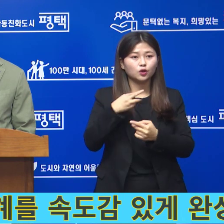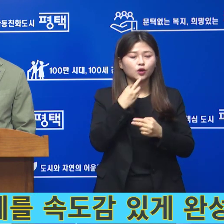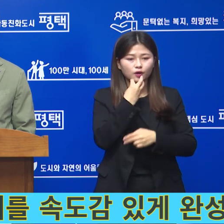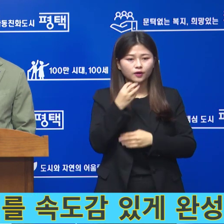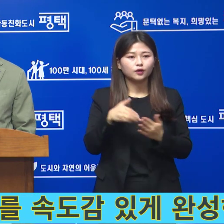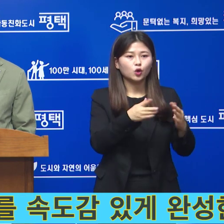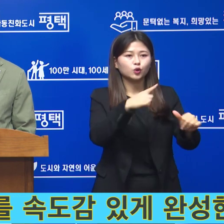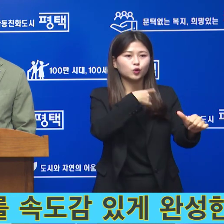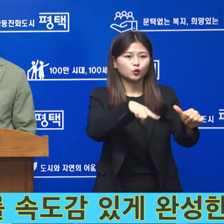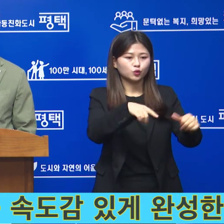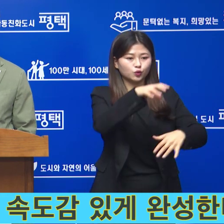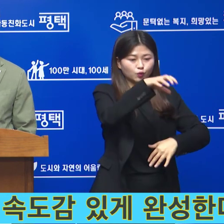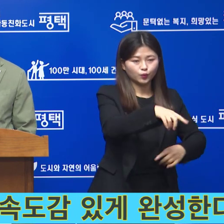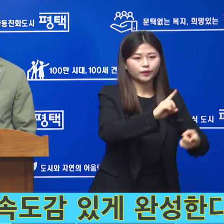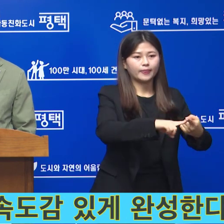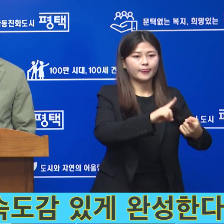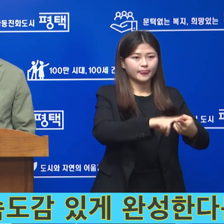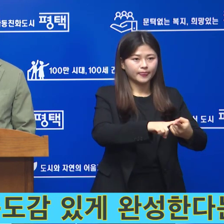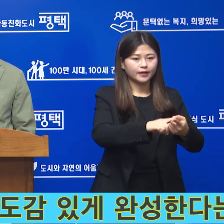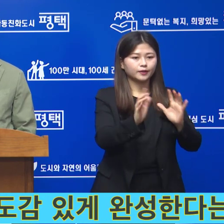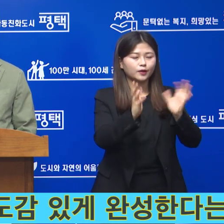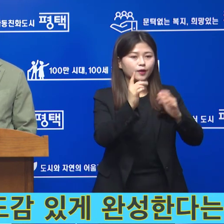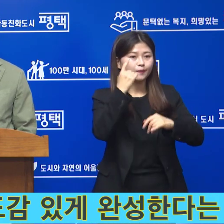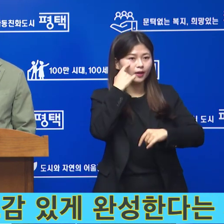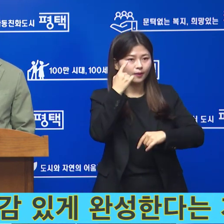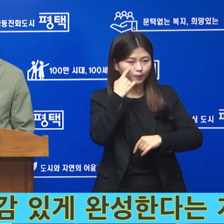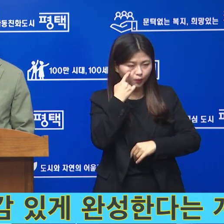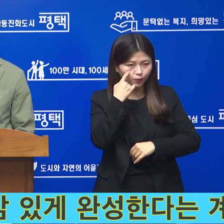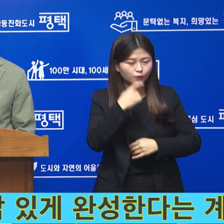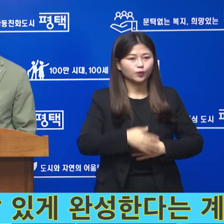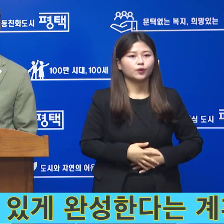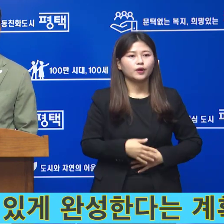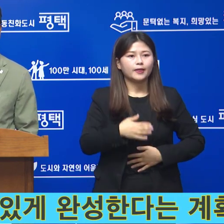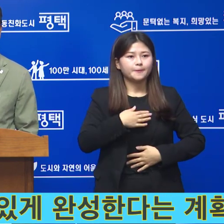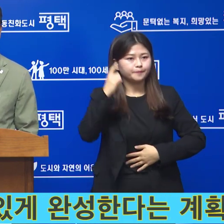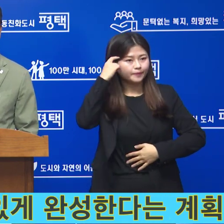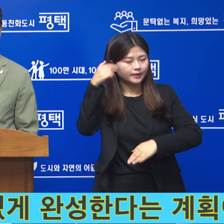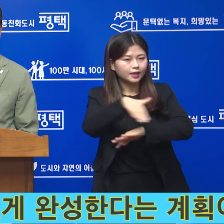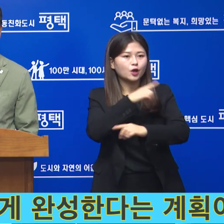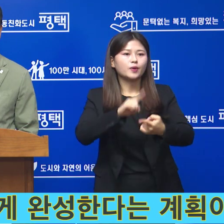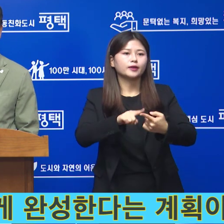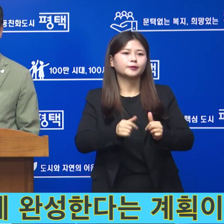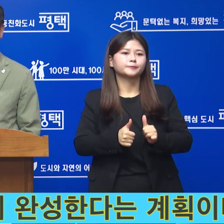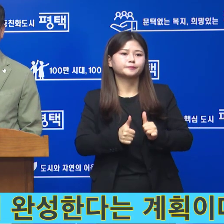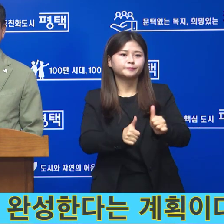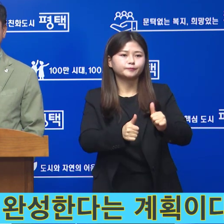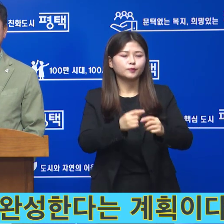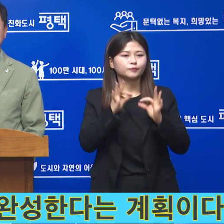협의해서 하나씩 실현해서 저희들 구상이 완성되도록 최선을 다하겠습니다.